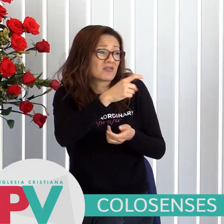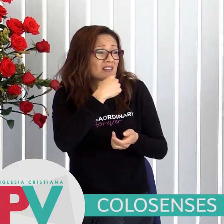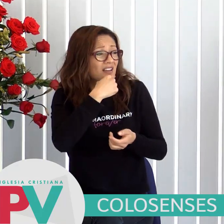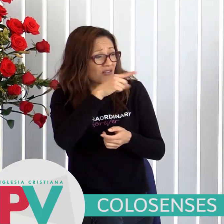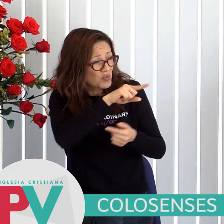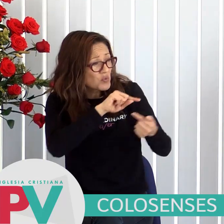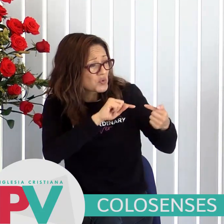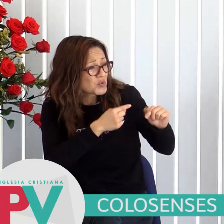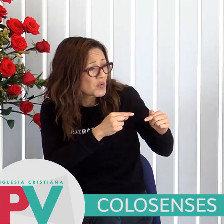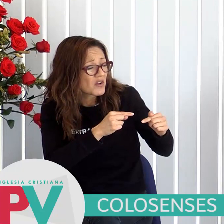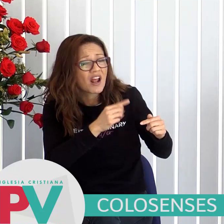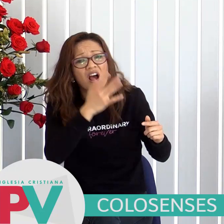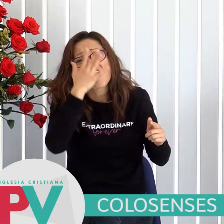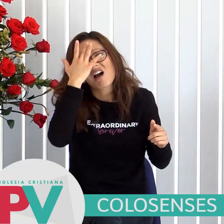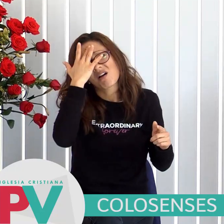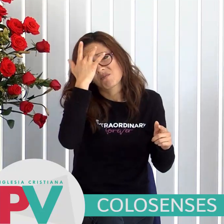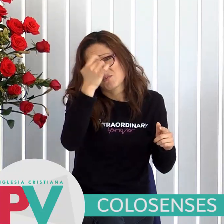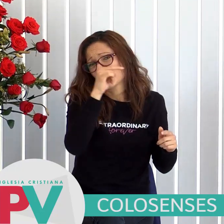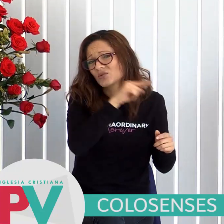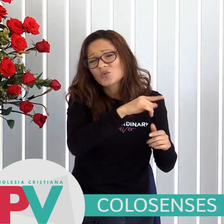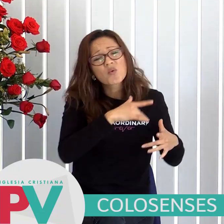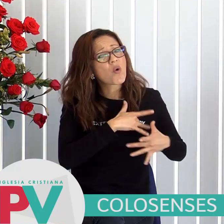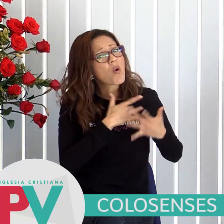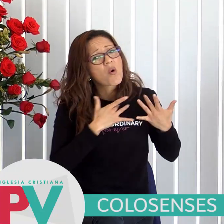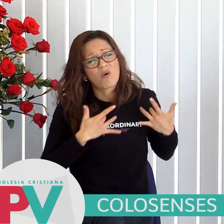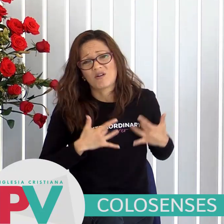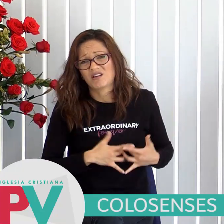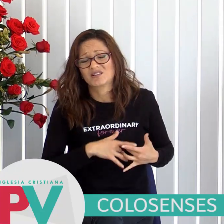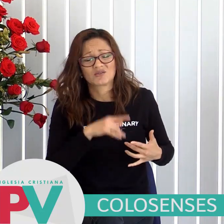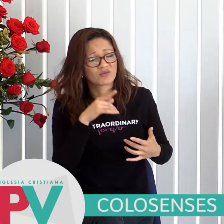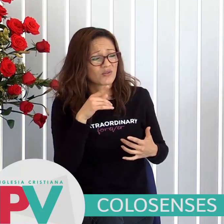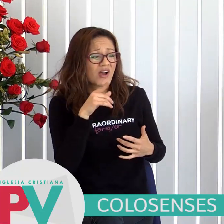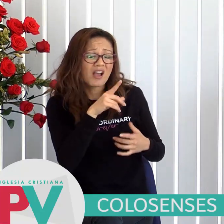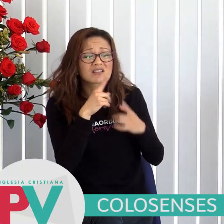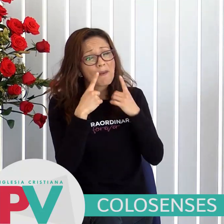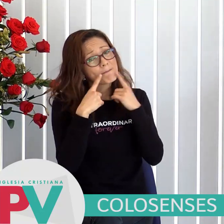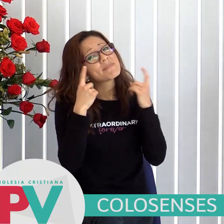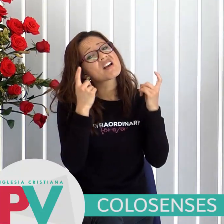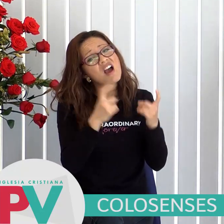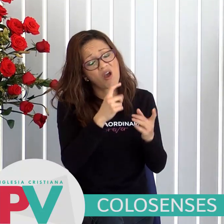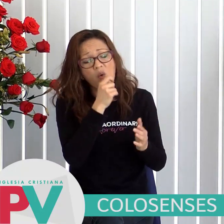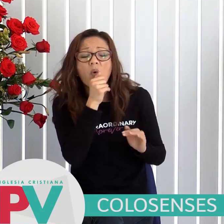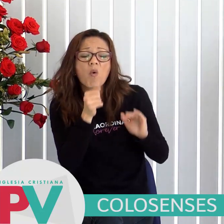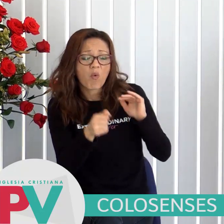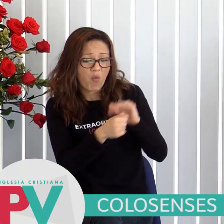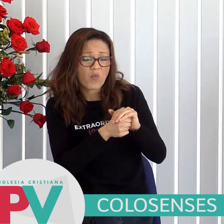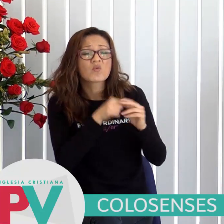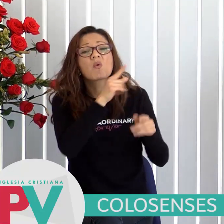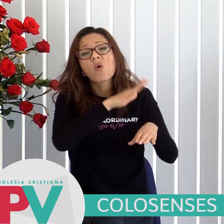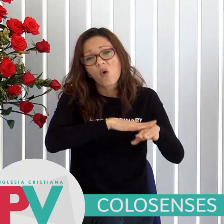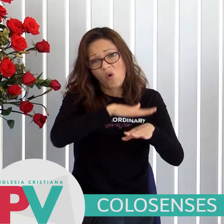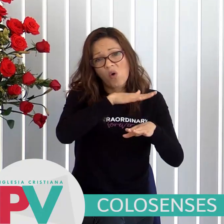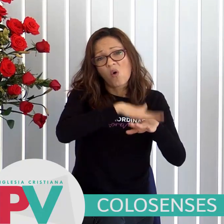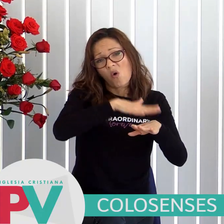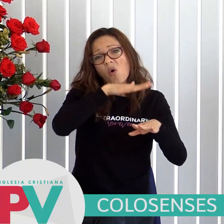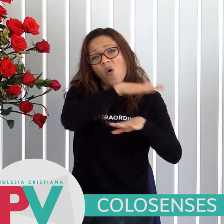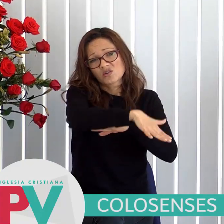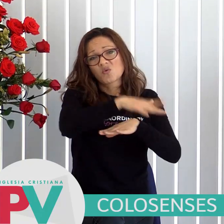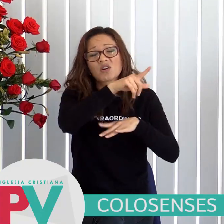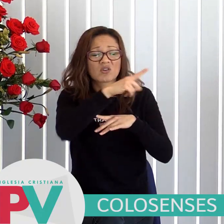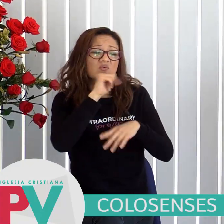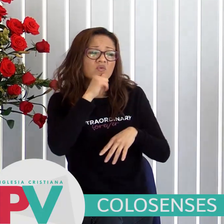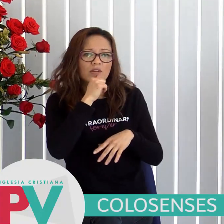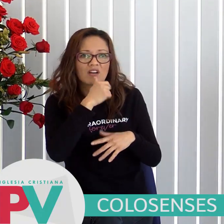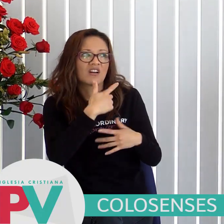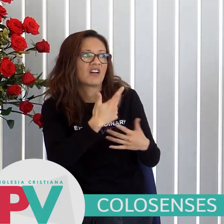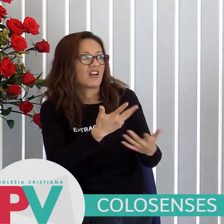estás sufriendo, es porque tú todavía en tu corazón, y es que ese es el pecado oculto, y es que lo que pasa es que, ay hermano,